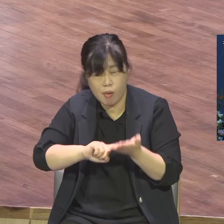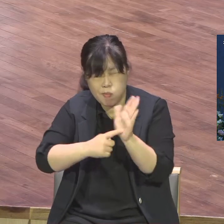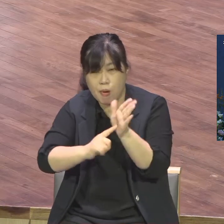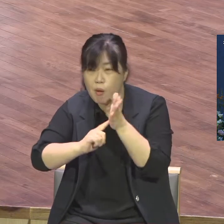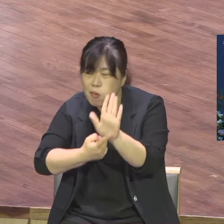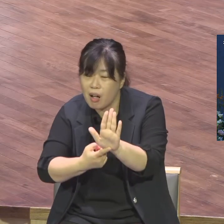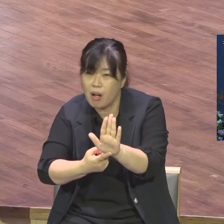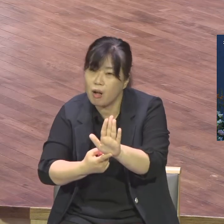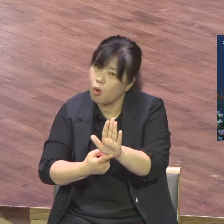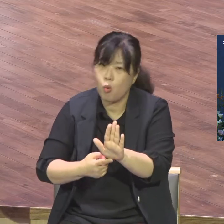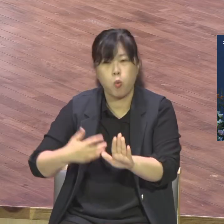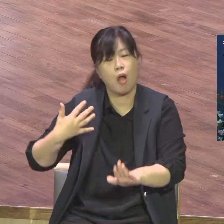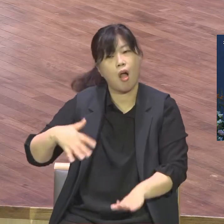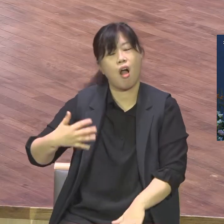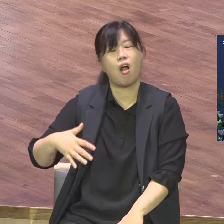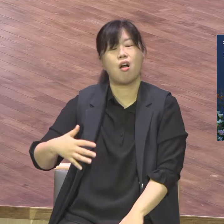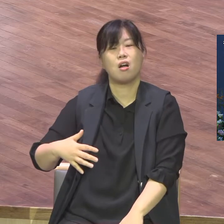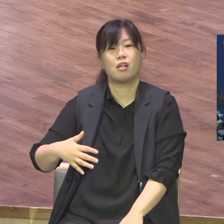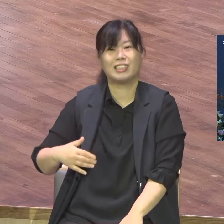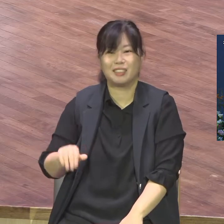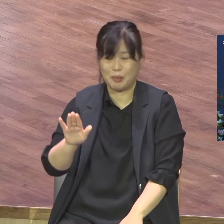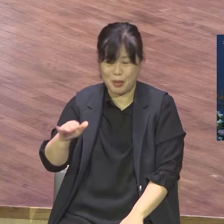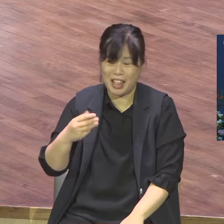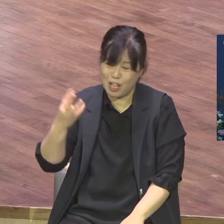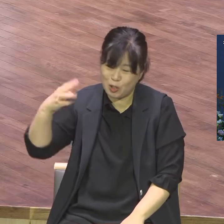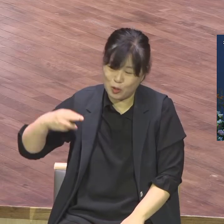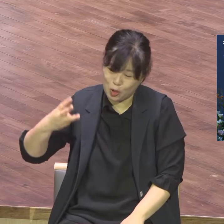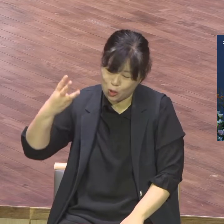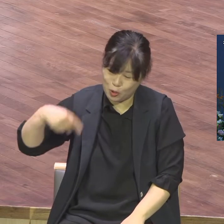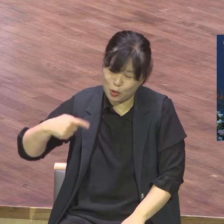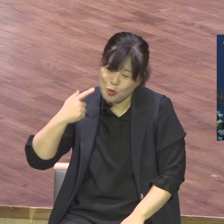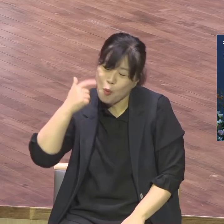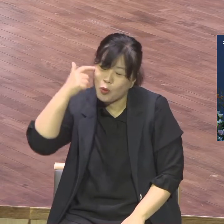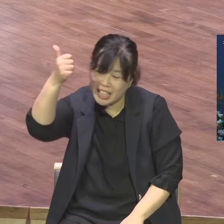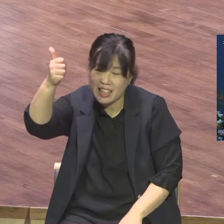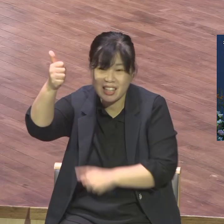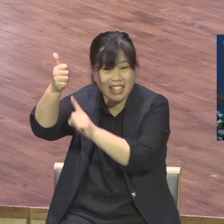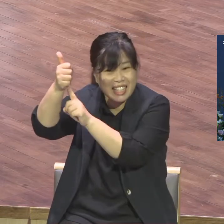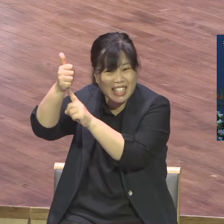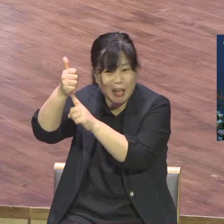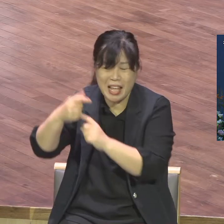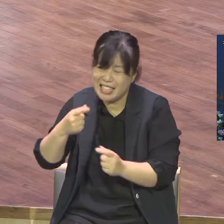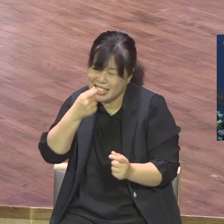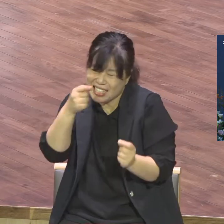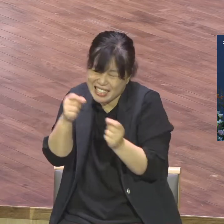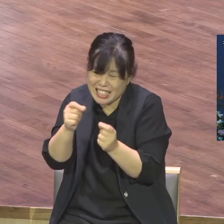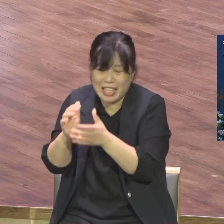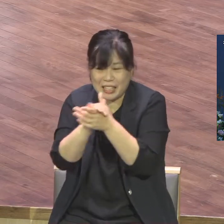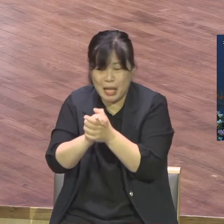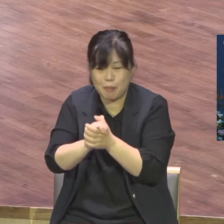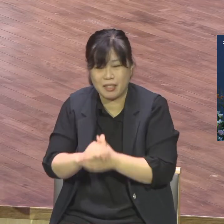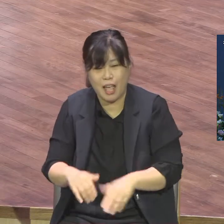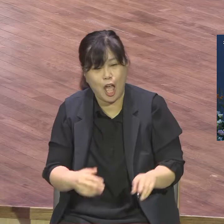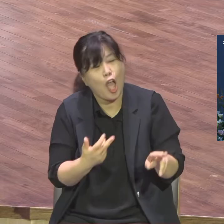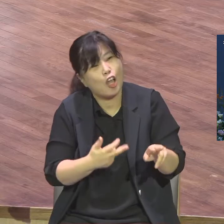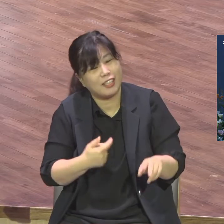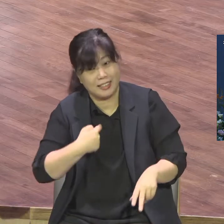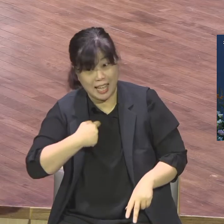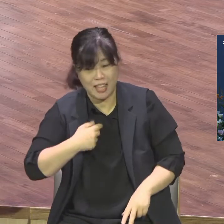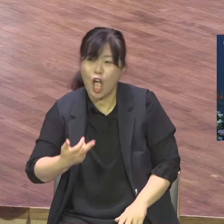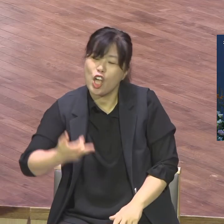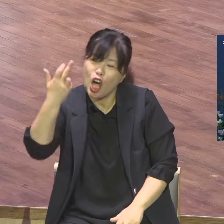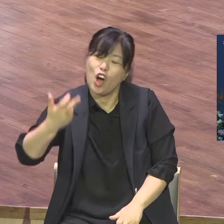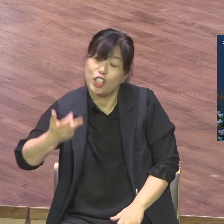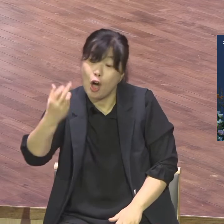하지 나는 총재님 영원한 딸랑딸랑 제자. 왜? 그분 통해서 복음